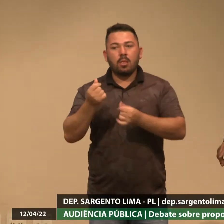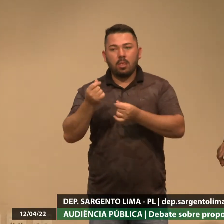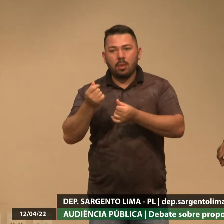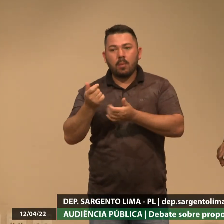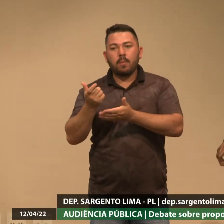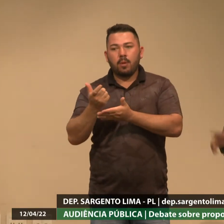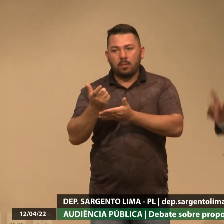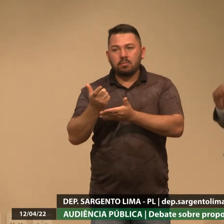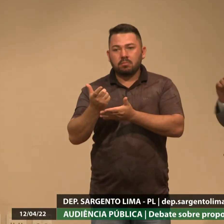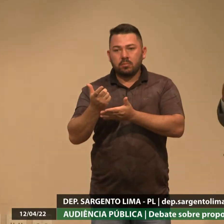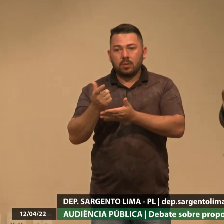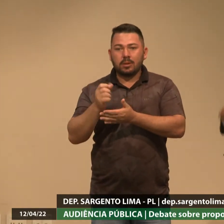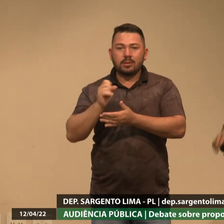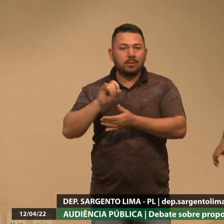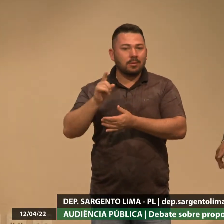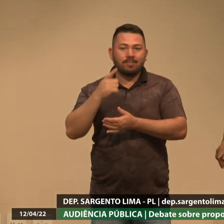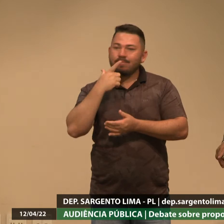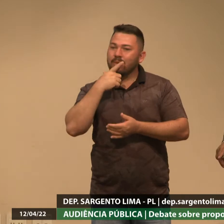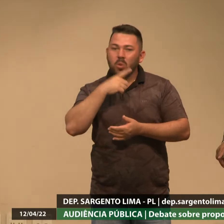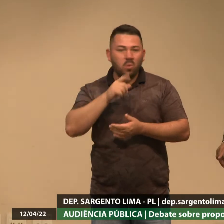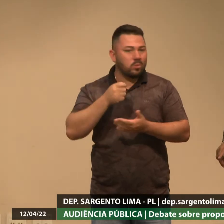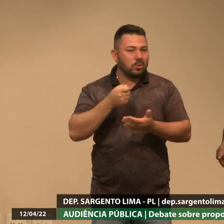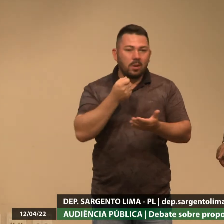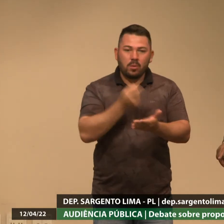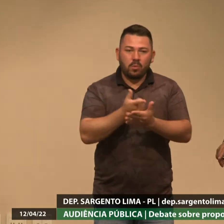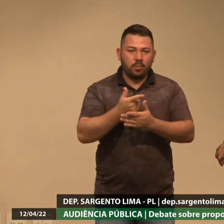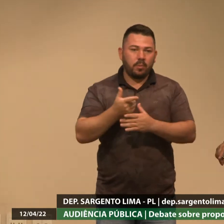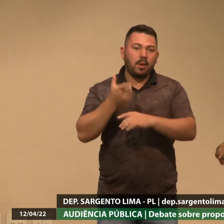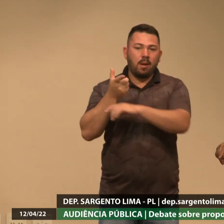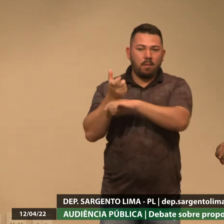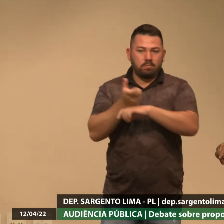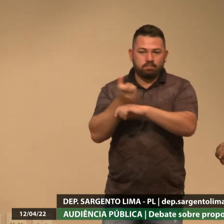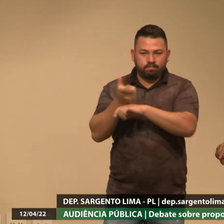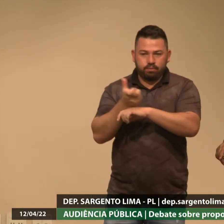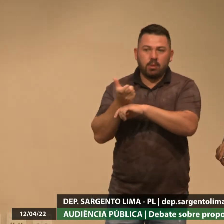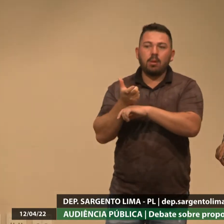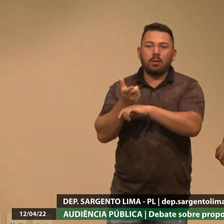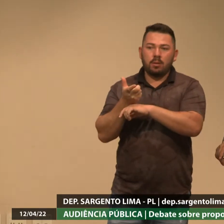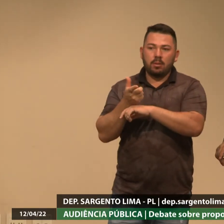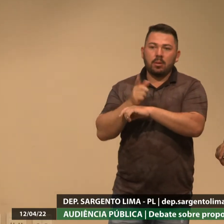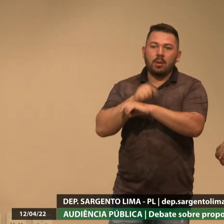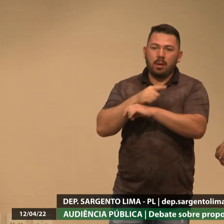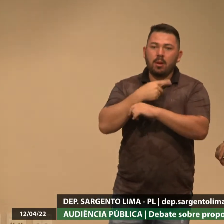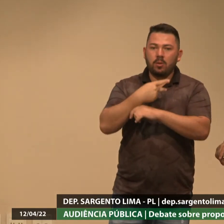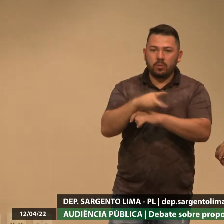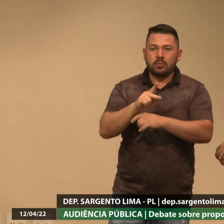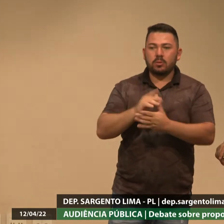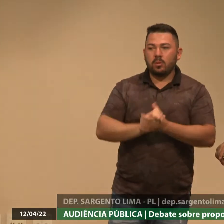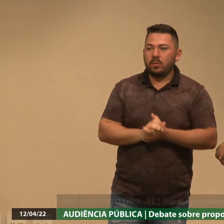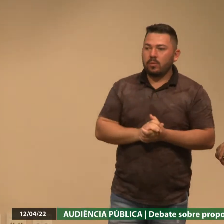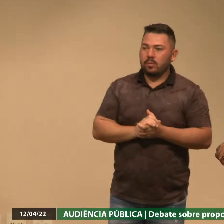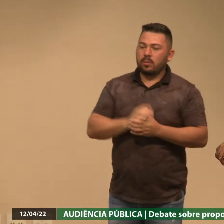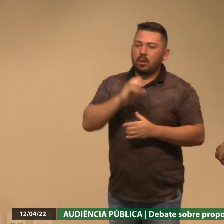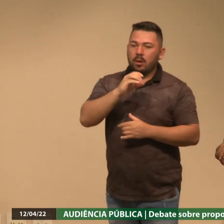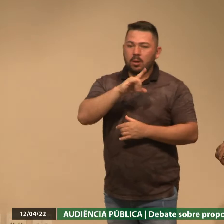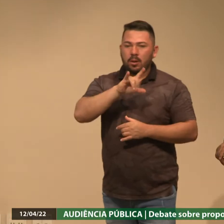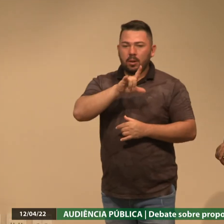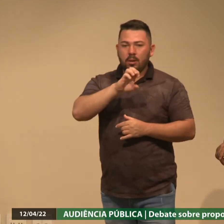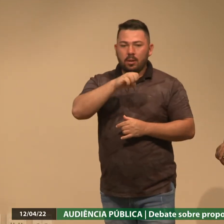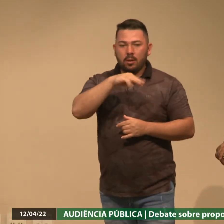comprovada senão Ele nem compra arma dele esse é o seu cliente daqui para frente